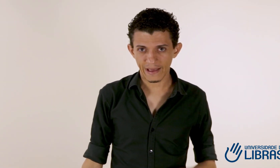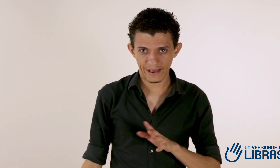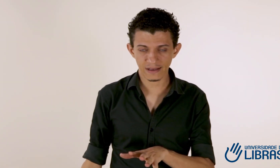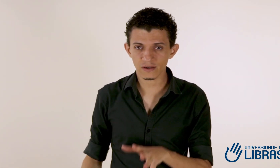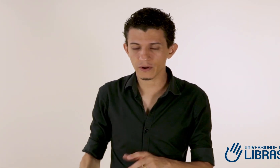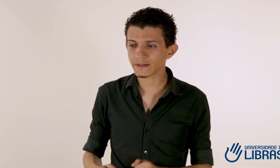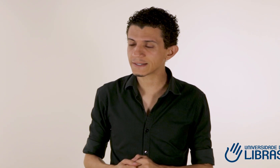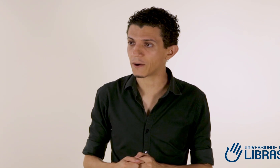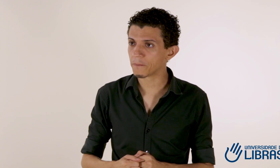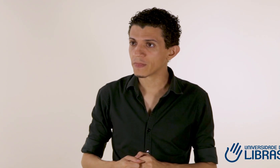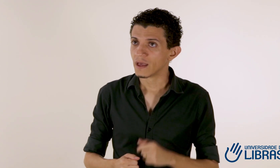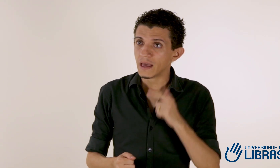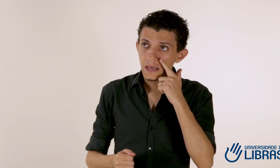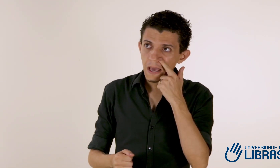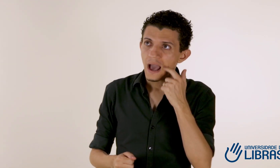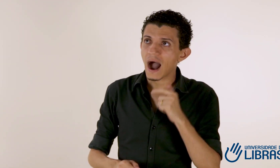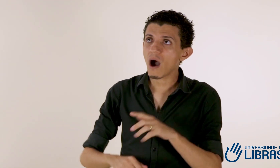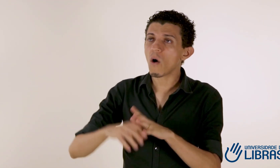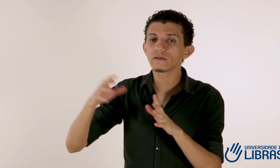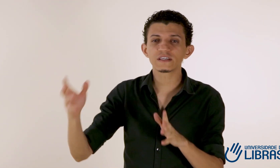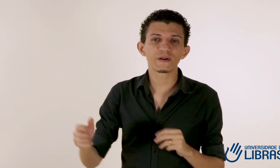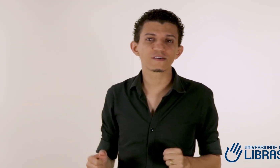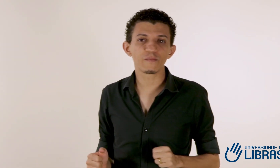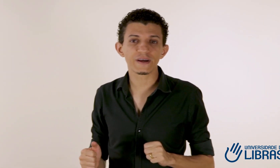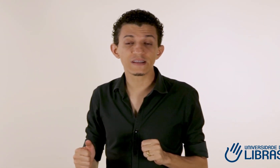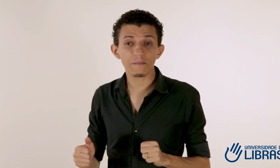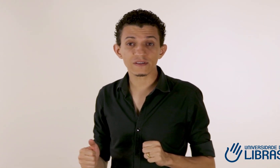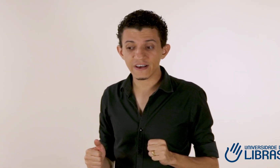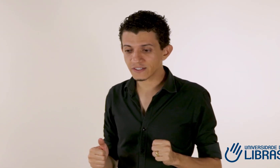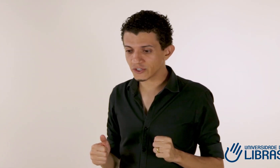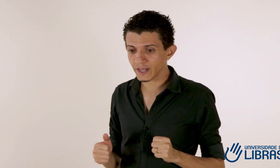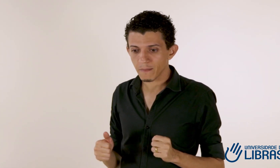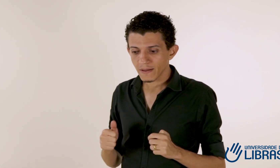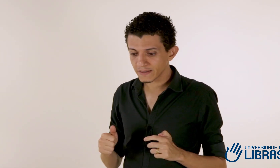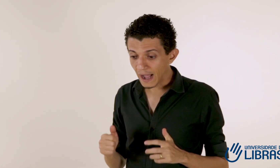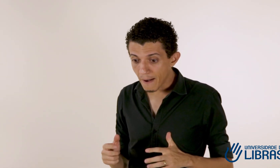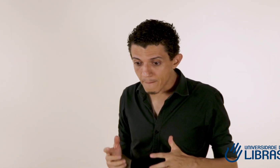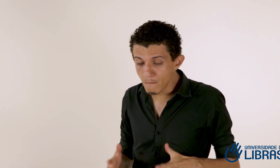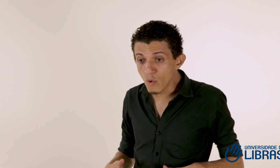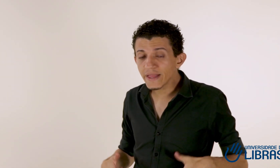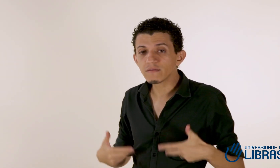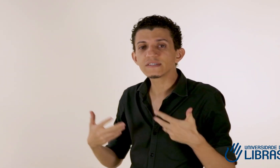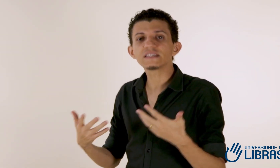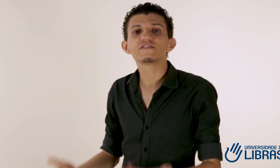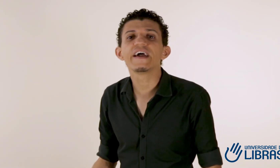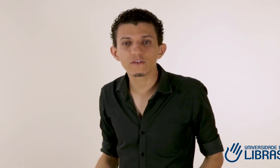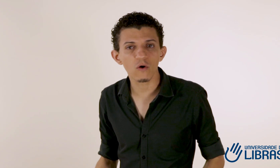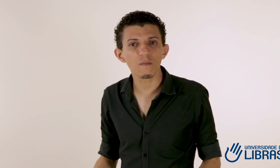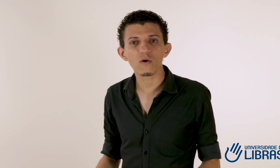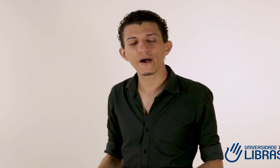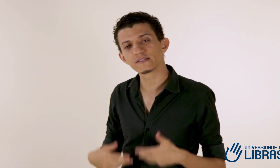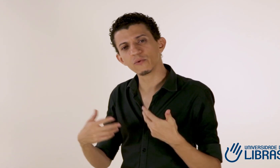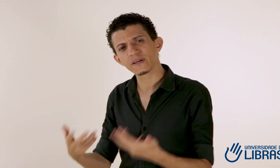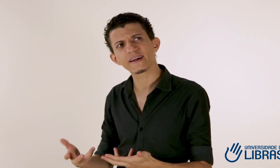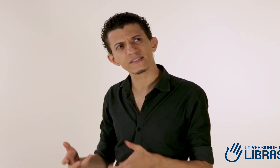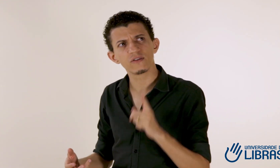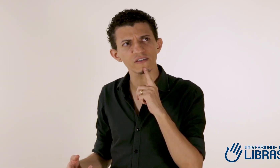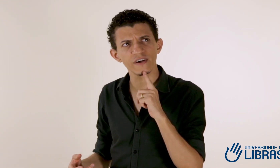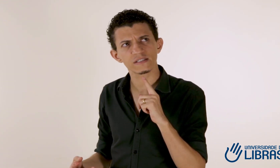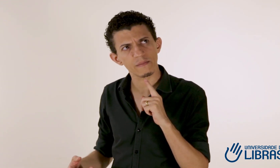É essa conotação. E a outra expressão, por exemplo, às vezes de estar muito satisfeito com alguma coisa, muito agradecido. Foi essa